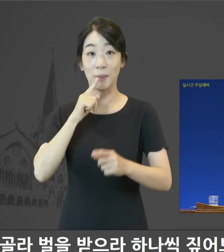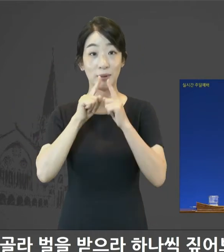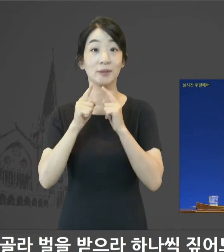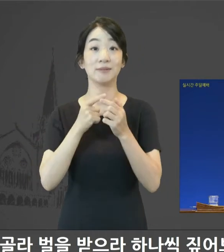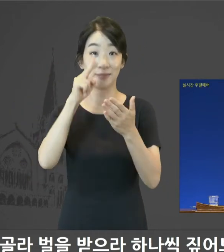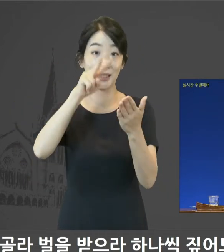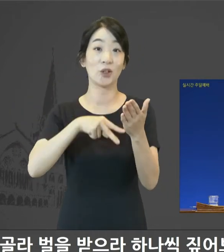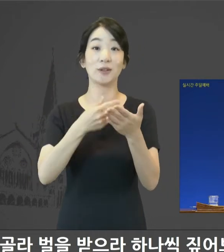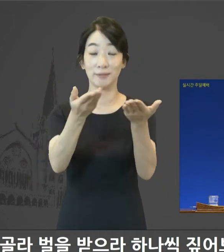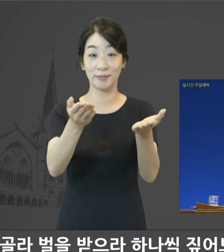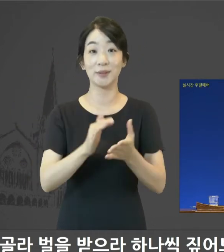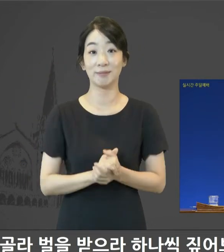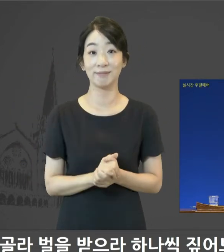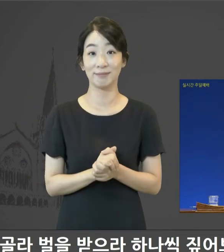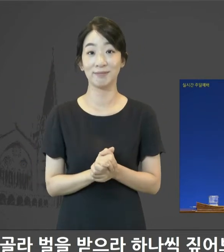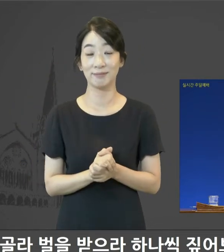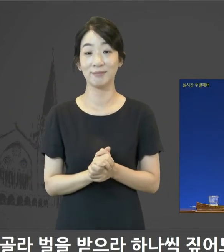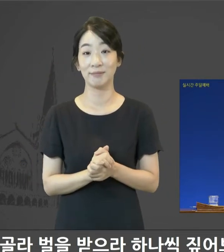들어도 됩니다.